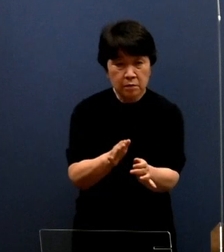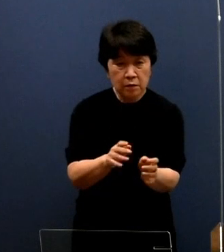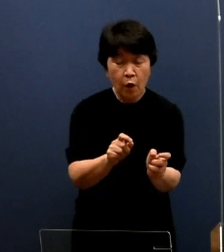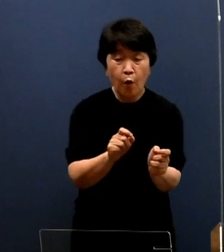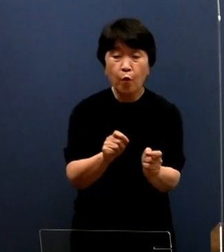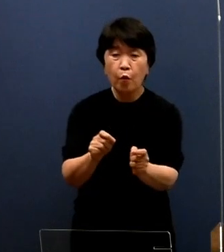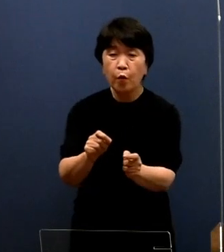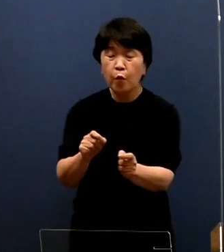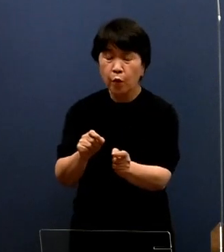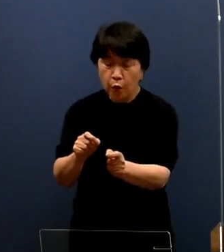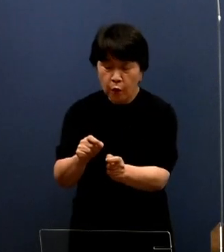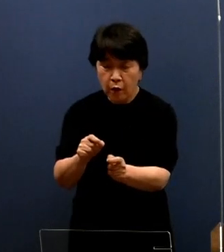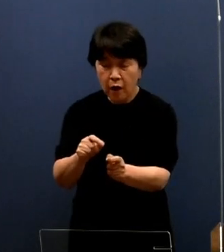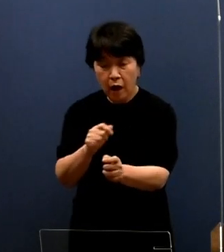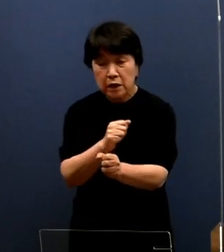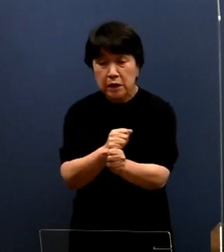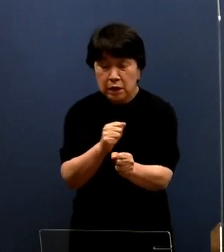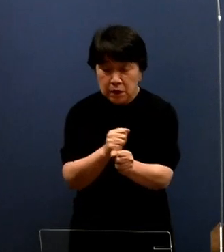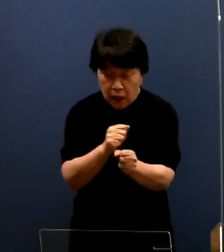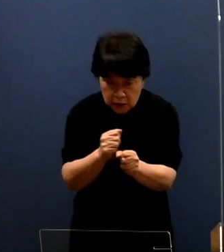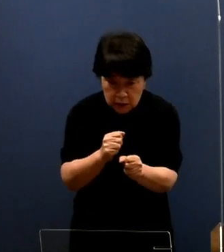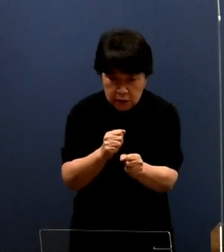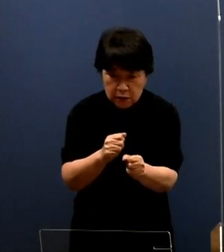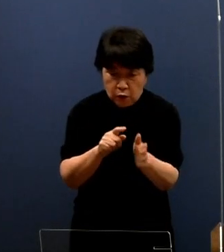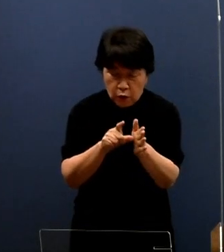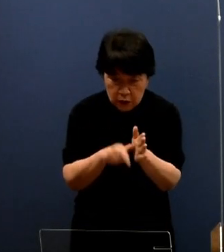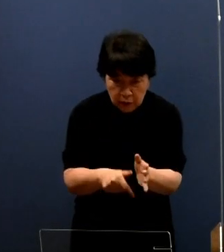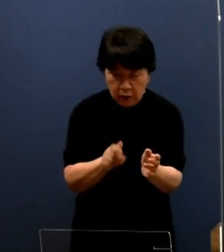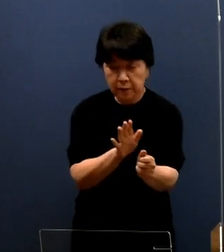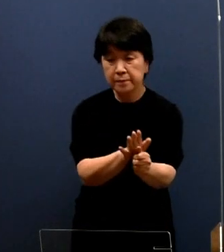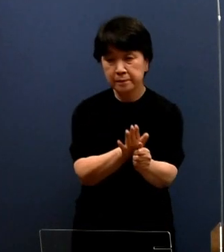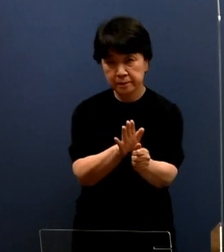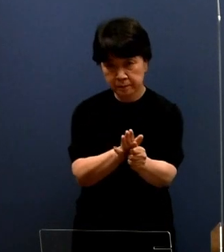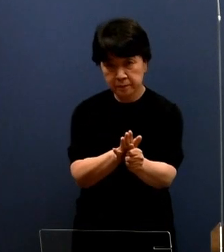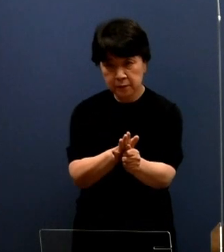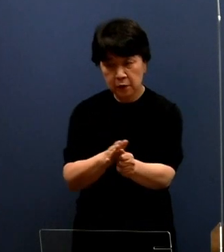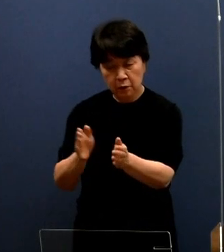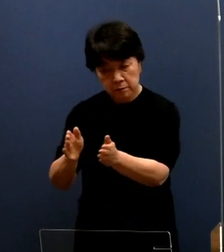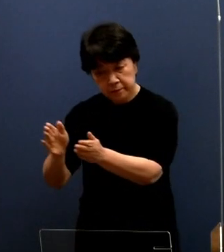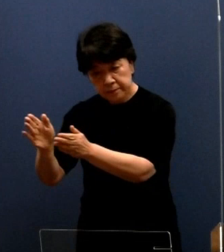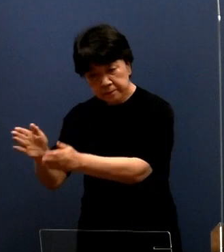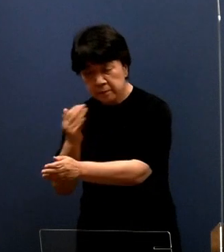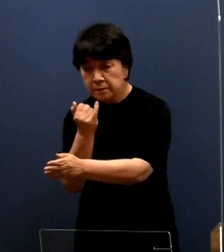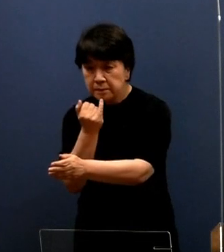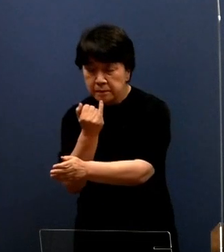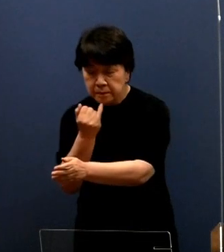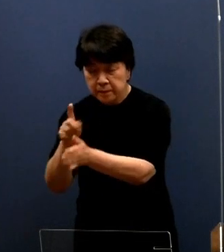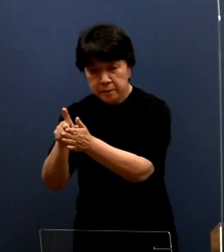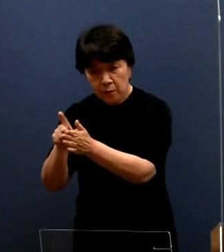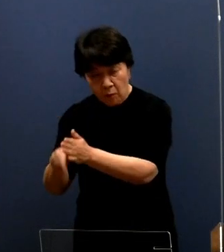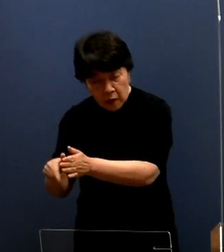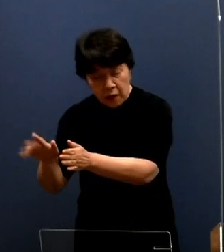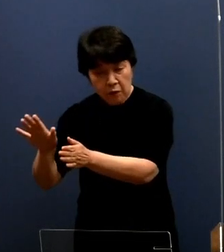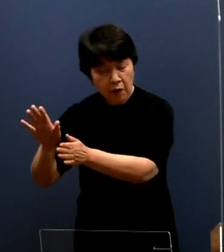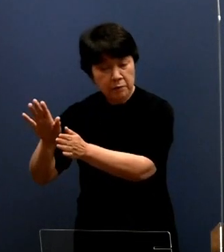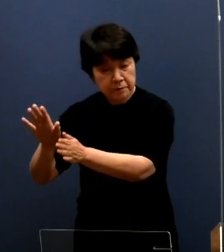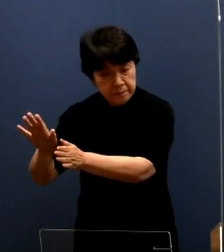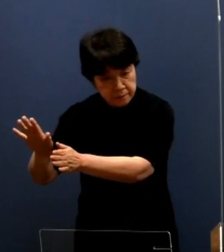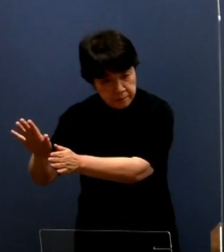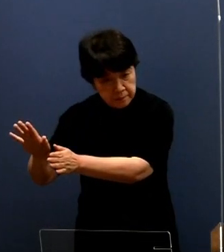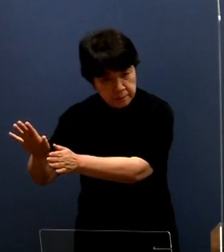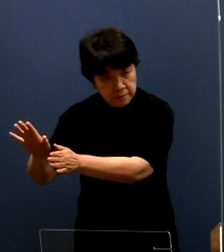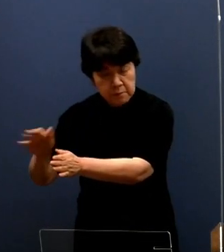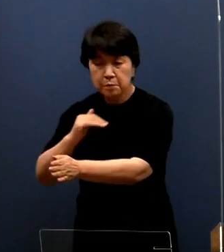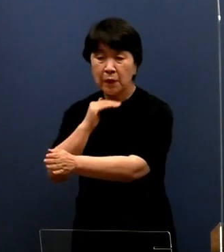遅らせることができる可能なものを遅らせているということですから、まあ、影響はありますけど、その深刻な影響は生じないはずです